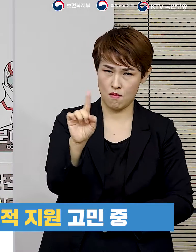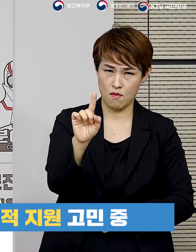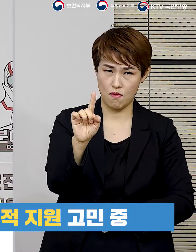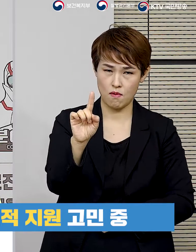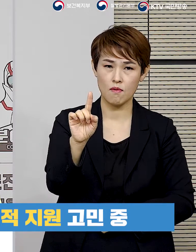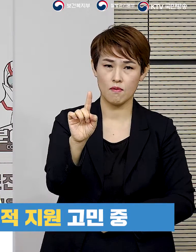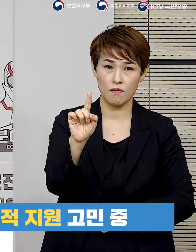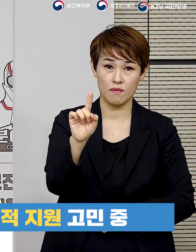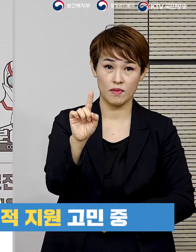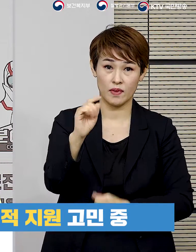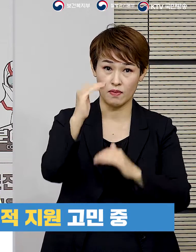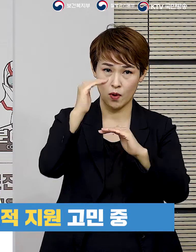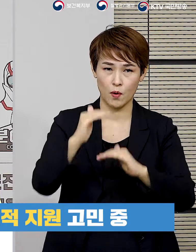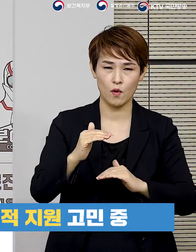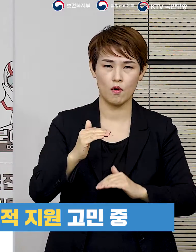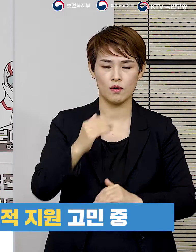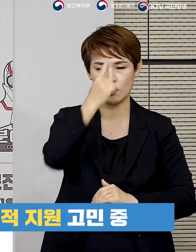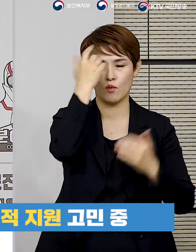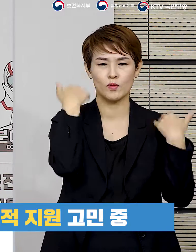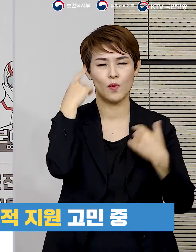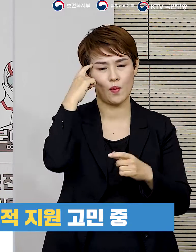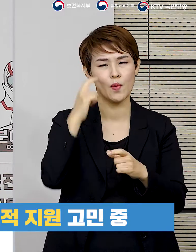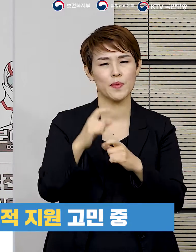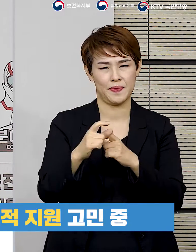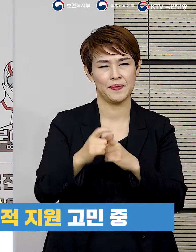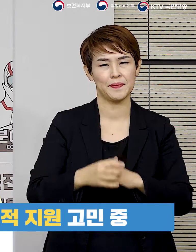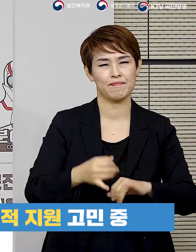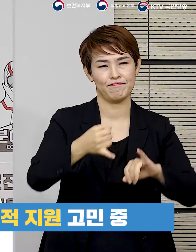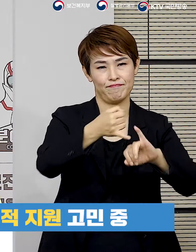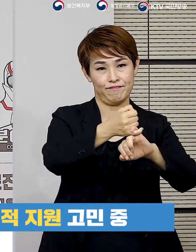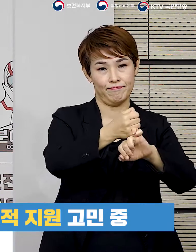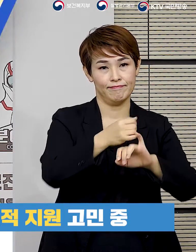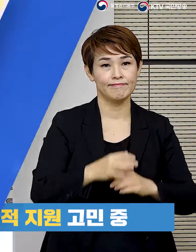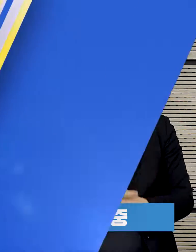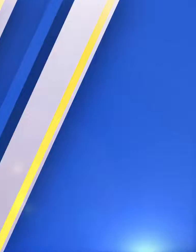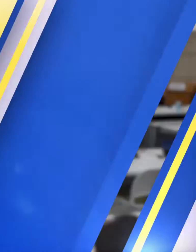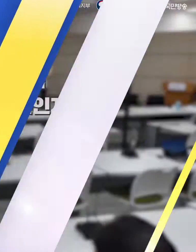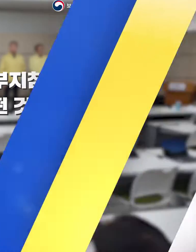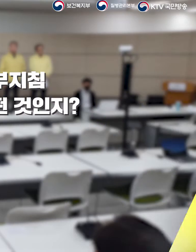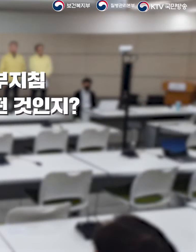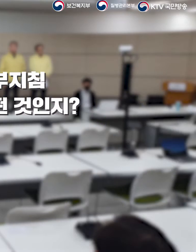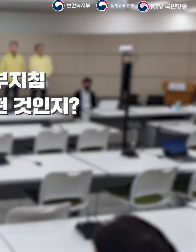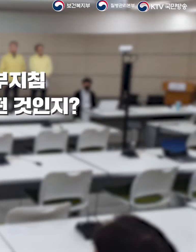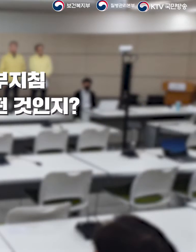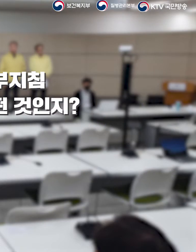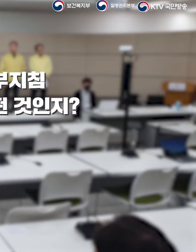지원이 무엇인지에 대해서도 계속 저희들도 고민하도록 하겠습니다.